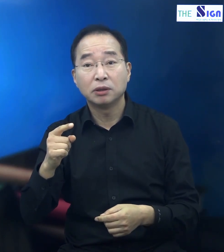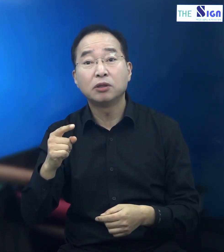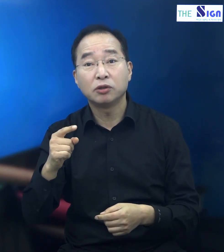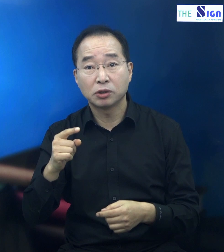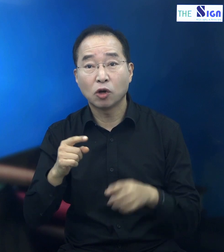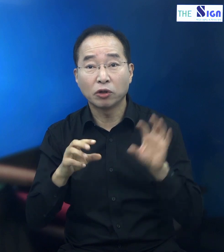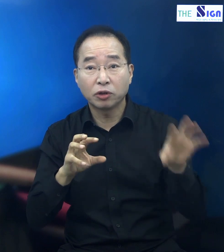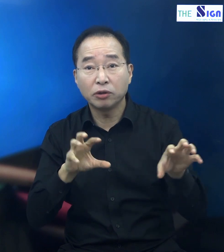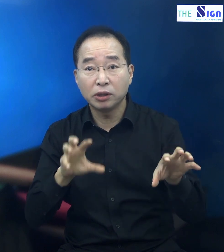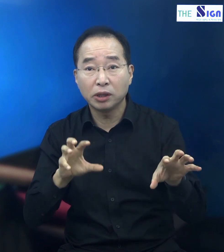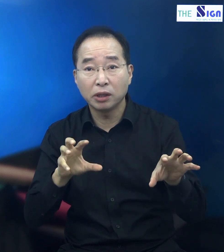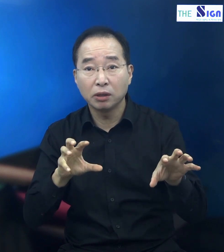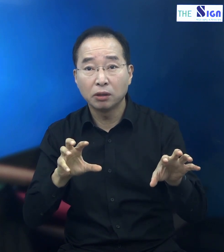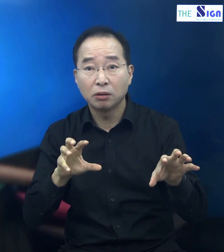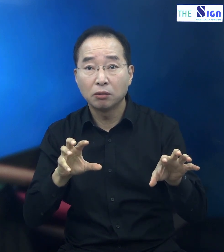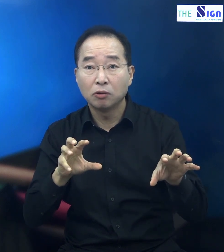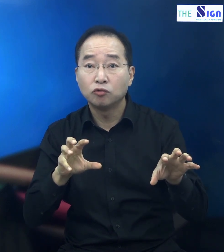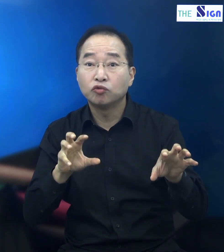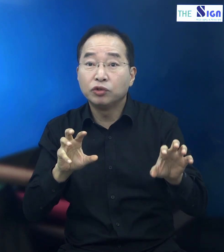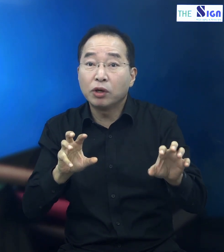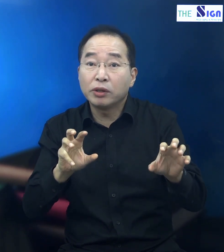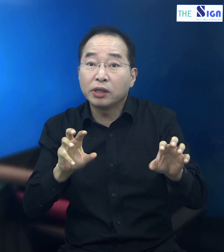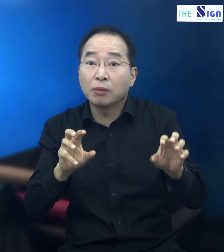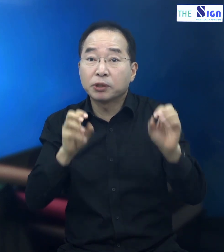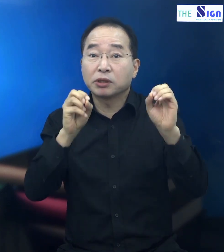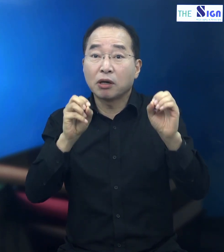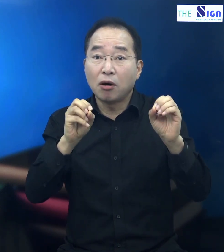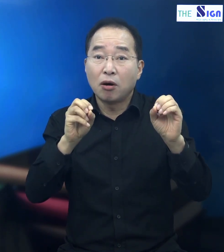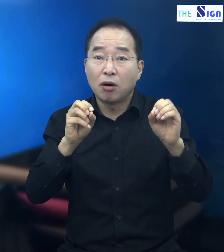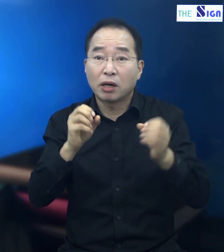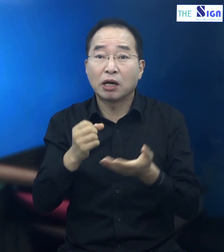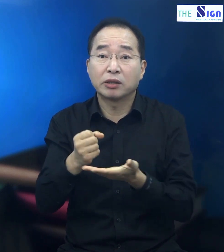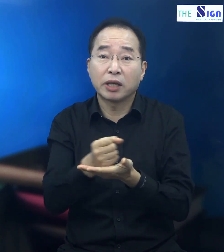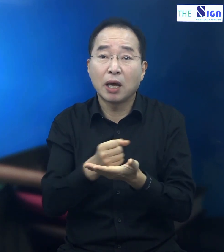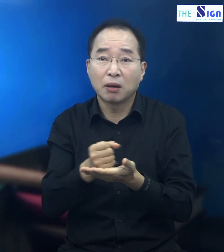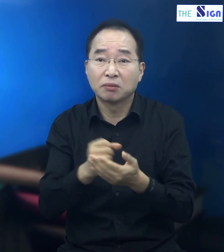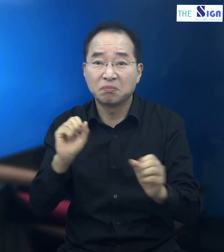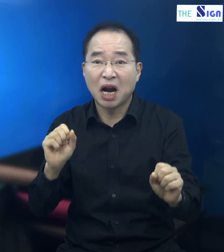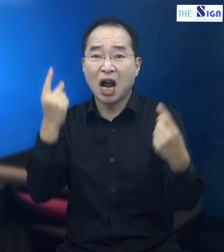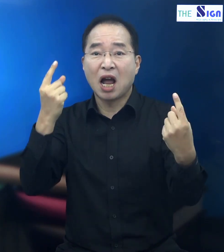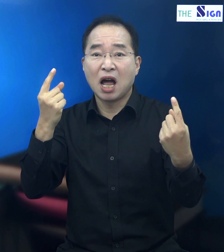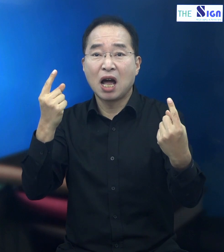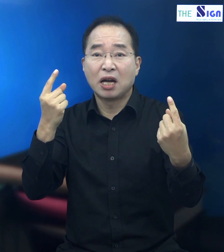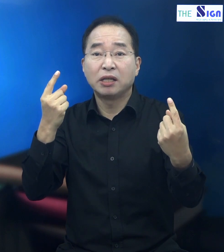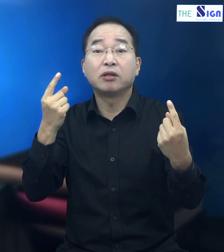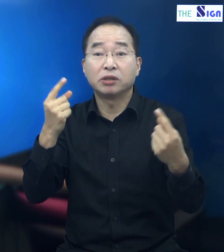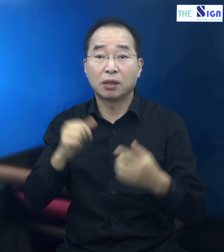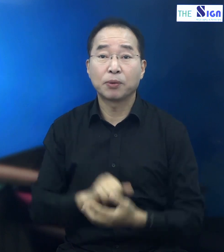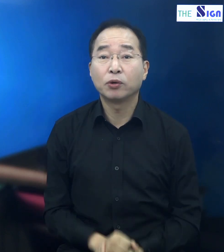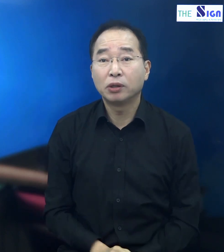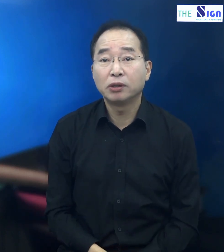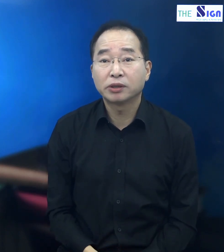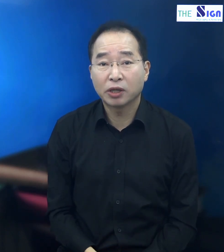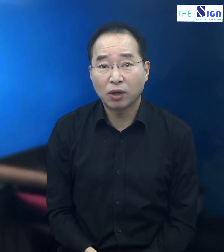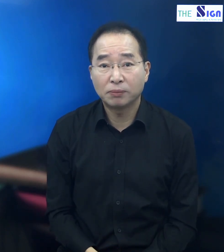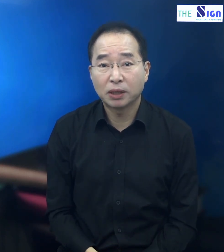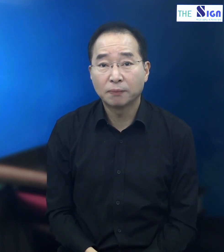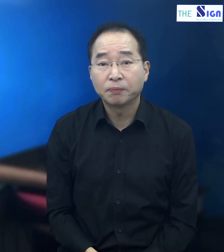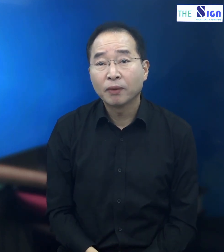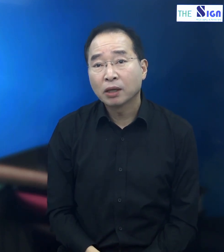이런 형식, 어떤 일이 우연히 겹쳤어 라고 할 때 이런 식의 표현을 사용합니다. 그